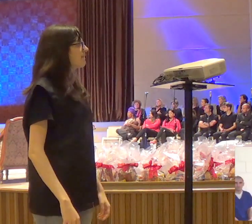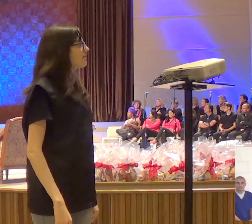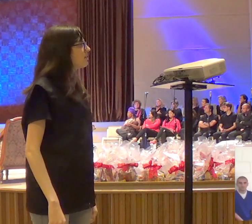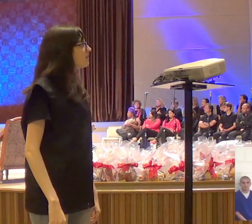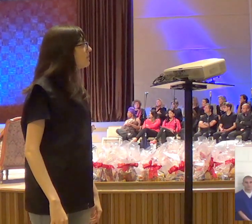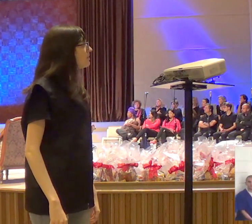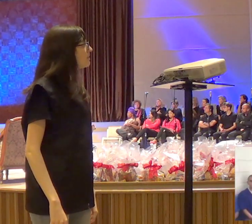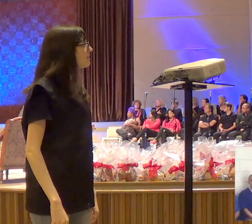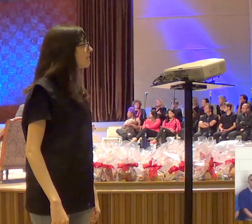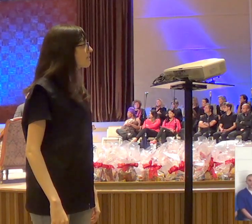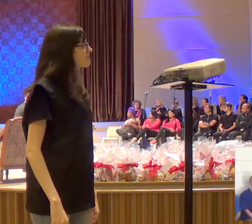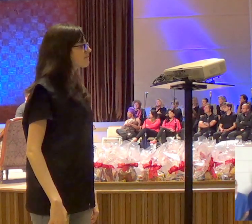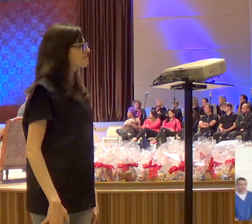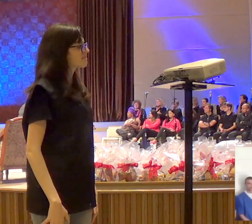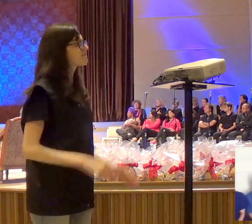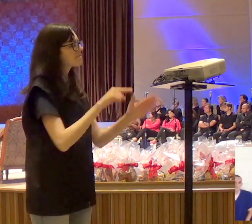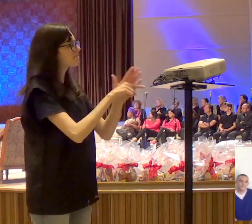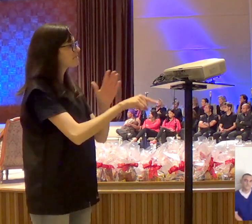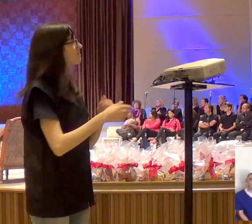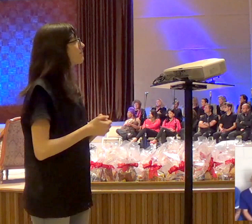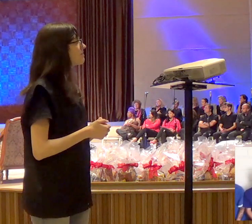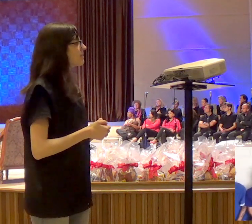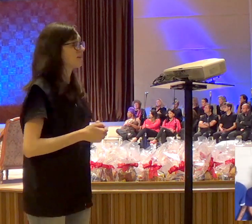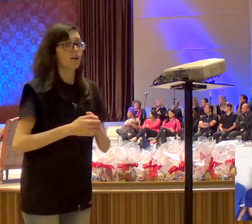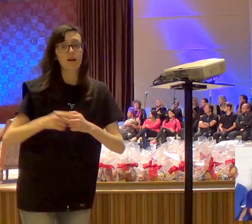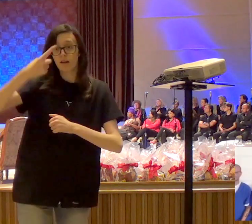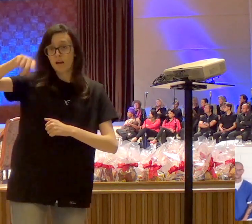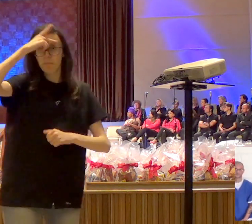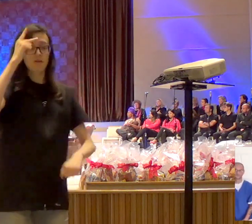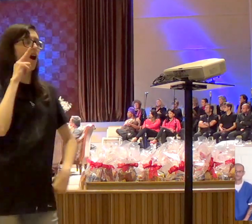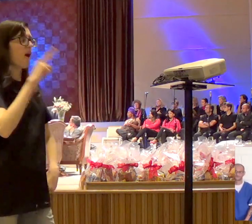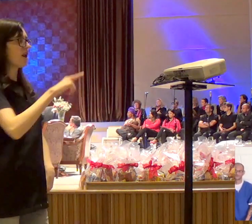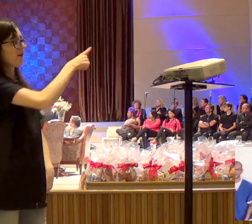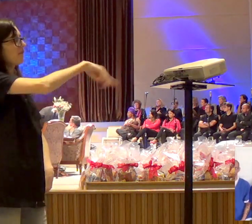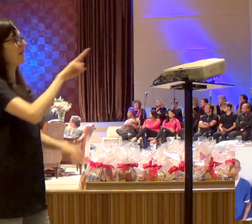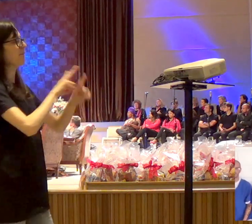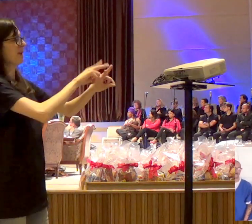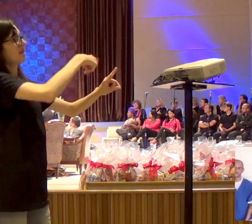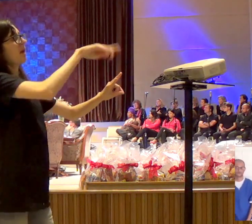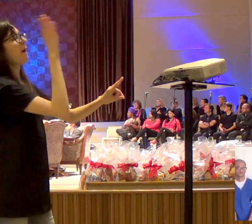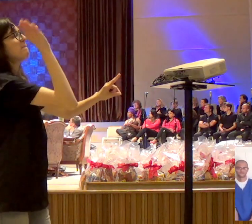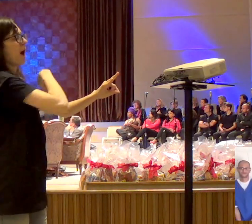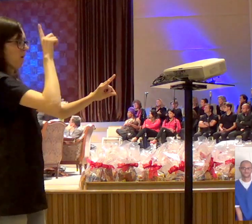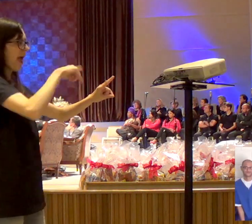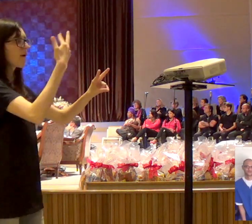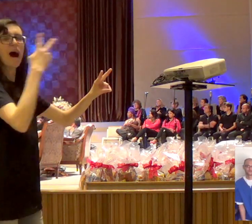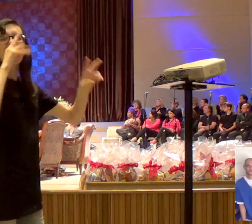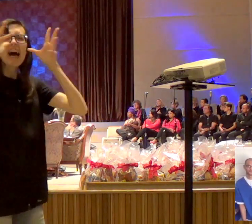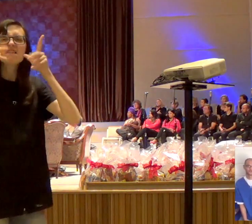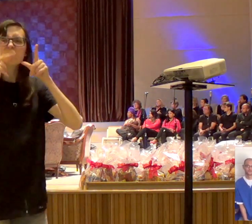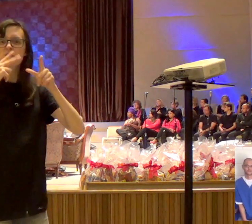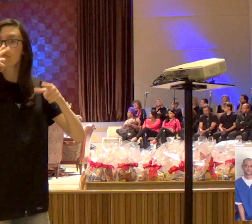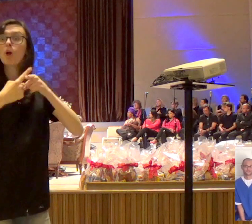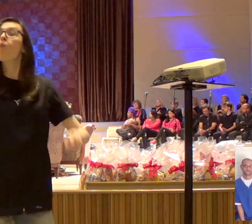caged animals. Are you? O mundo acha que vocês são uns animais encarcerados. É isso que vocês são? Não. What do you want the